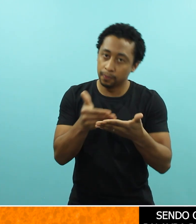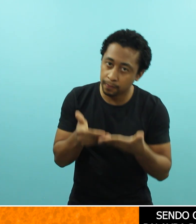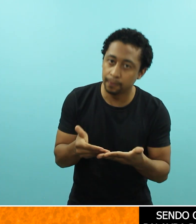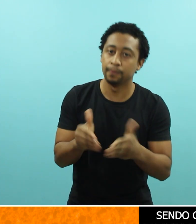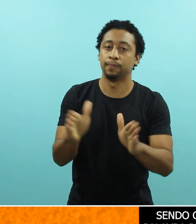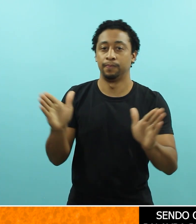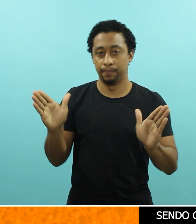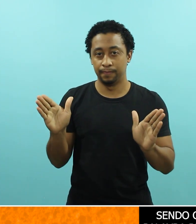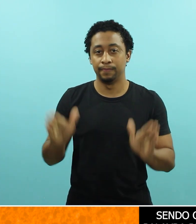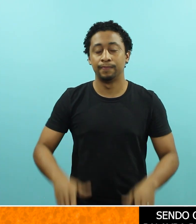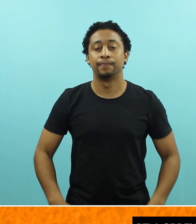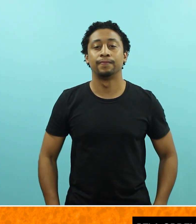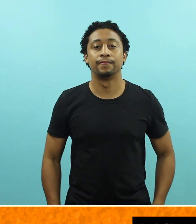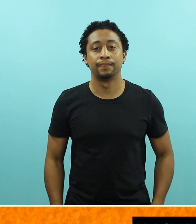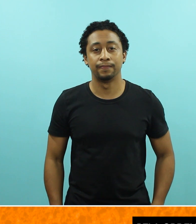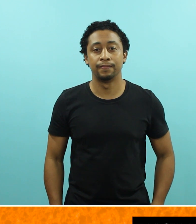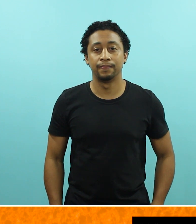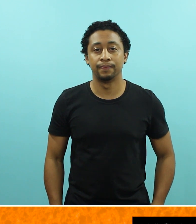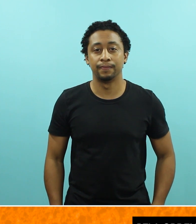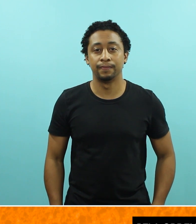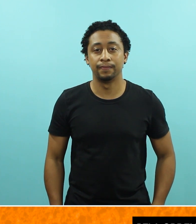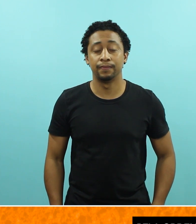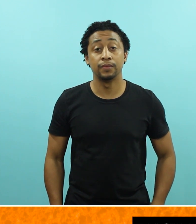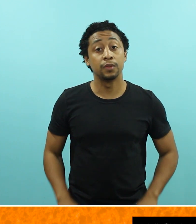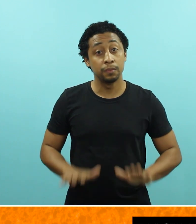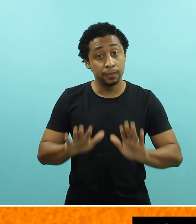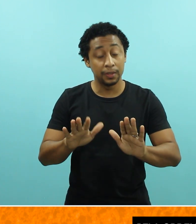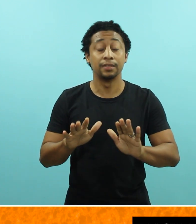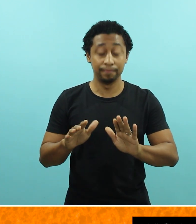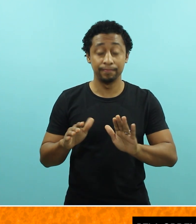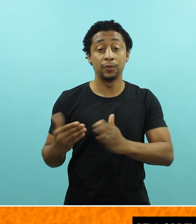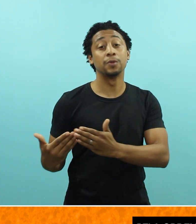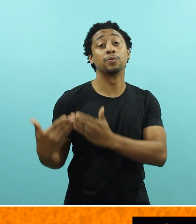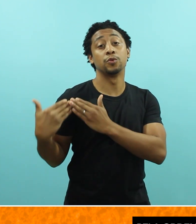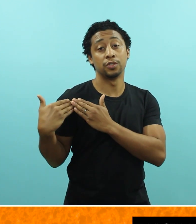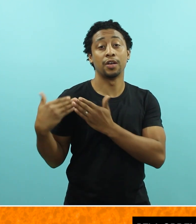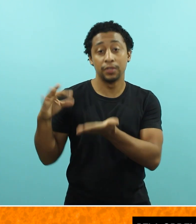palavra rigorosamente pela ordem de inscrições.